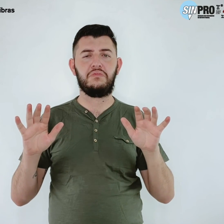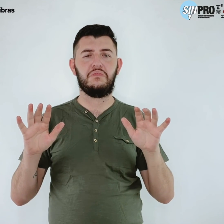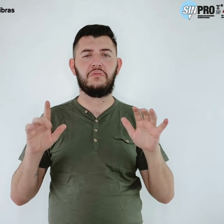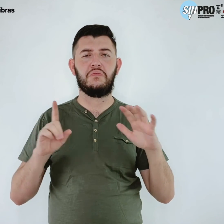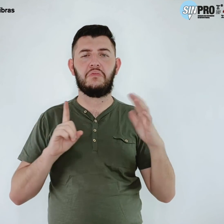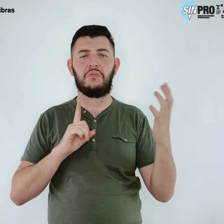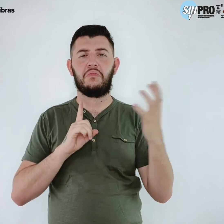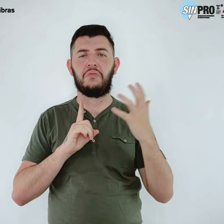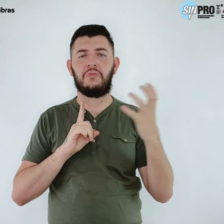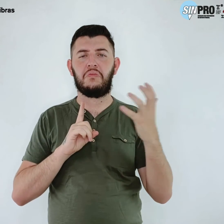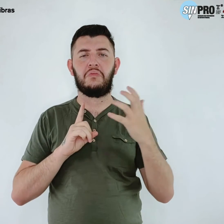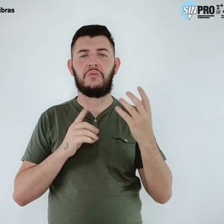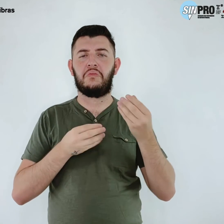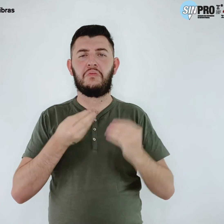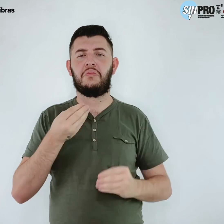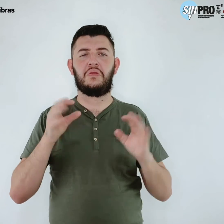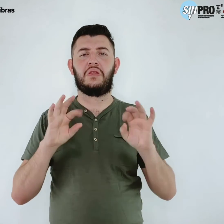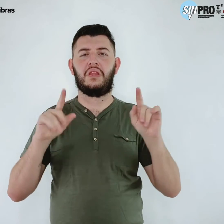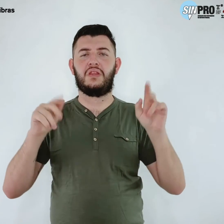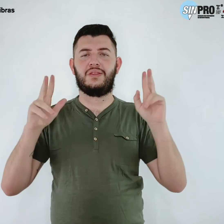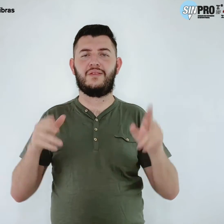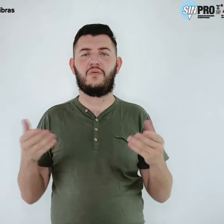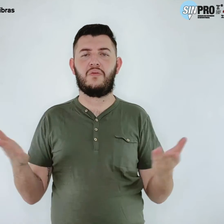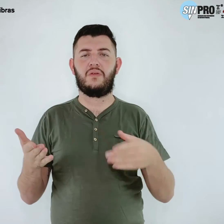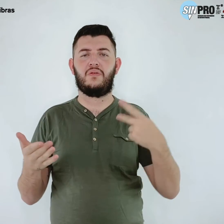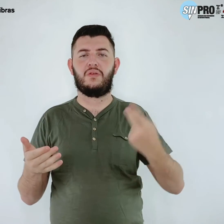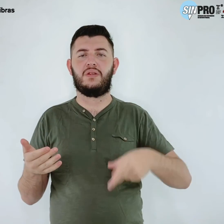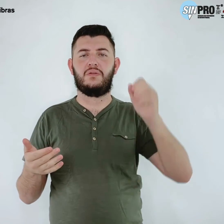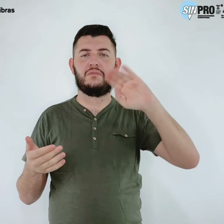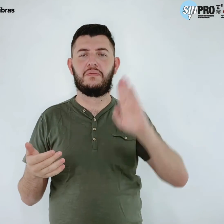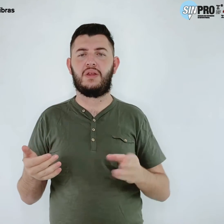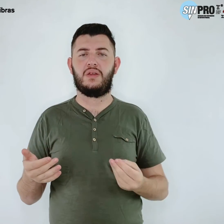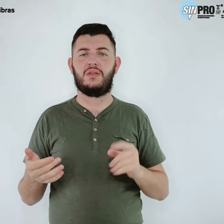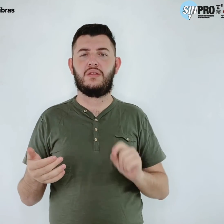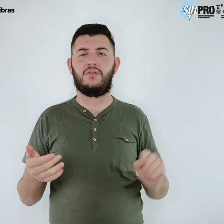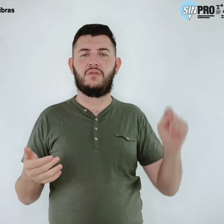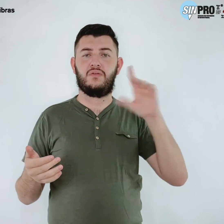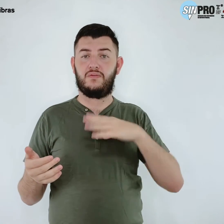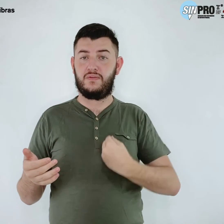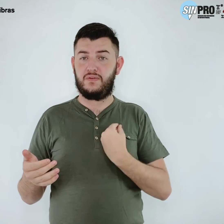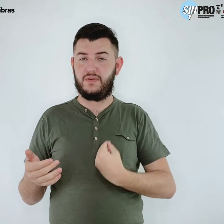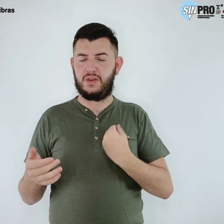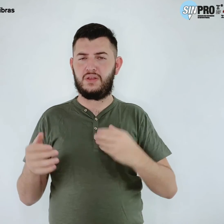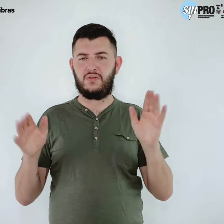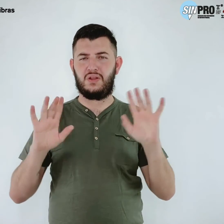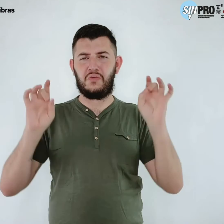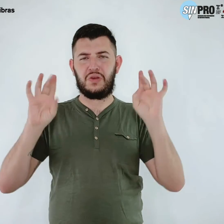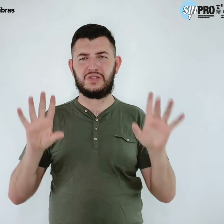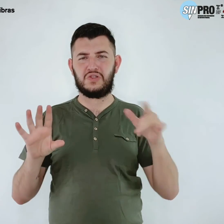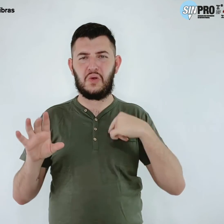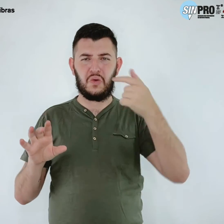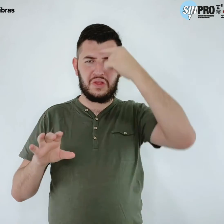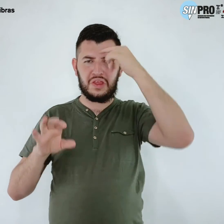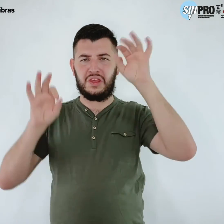Covid-19 não iria causar tanto estrago como está causando no país. Mas não basta tomar